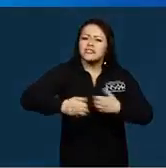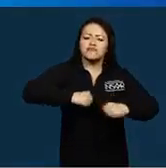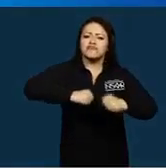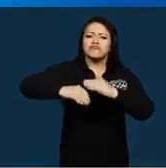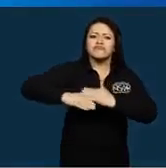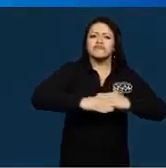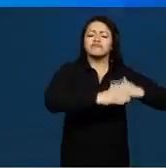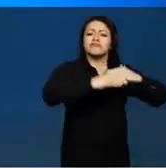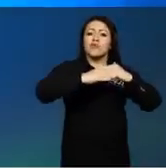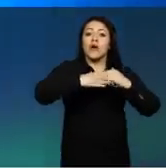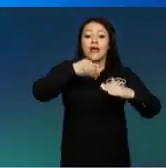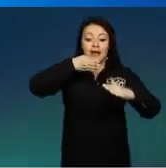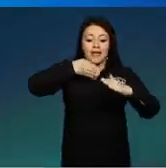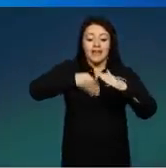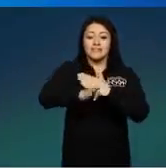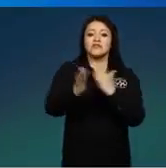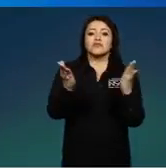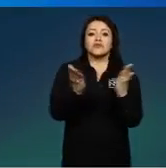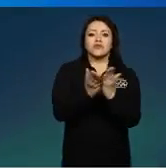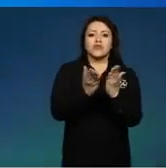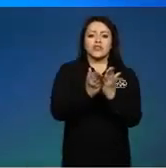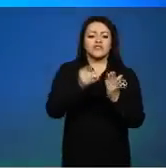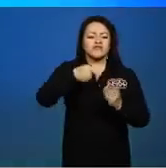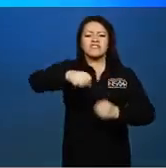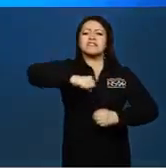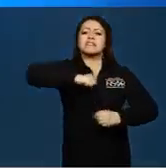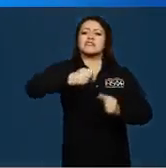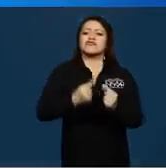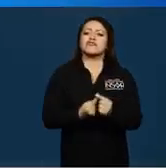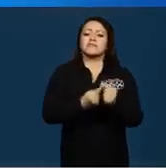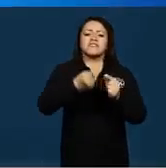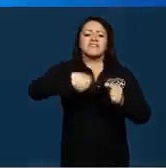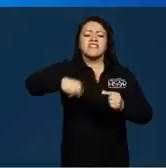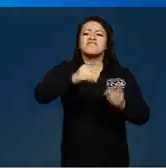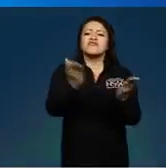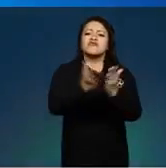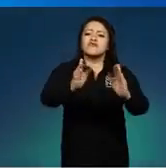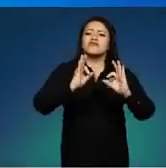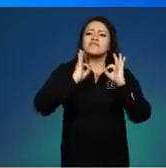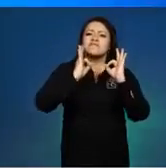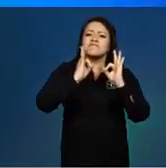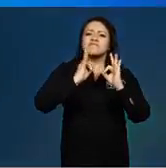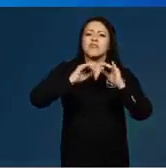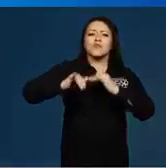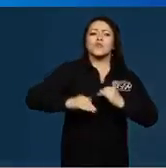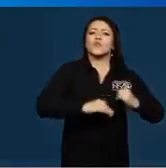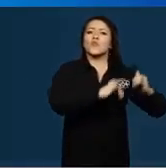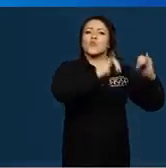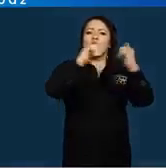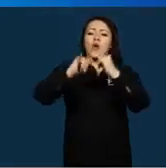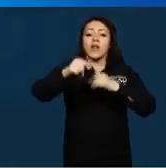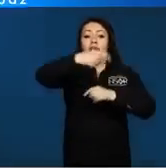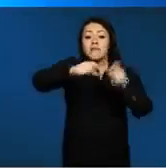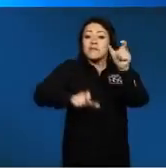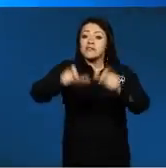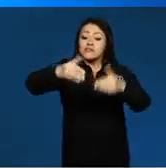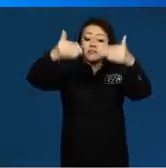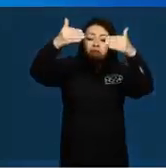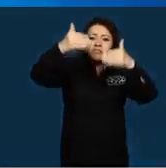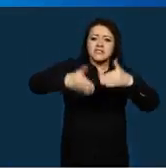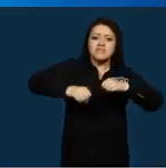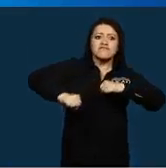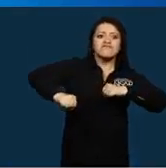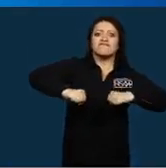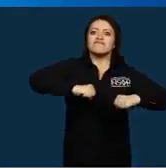derechos y en especial tienen derecho a acceder a una educación de calidad en igualdad de condiciones que les